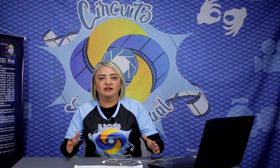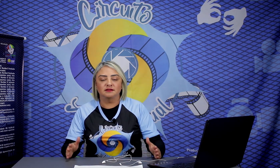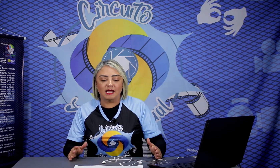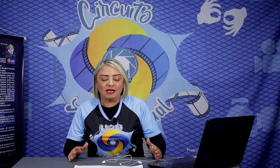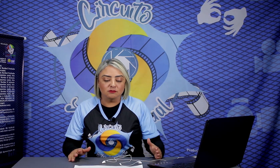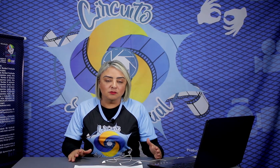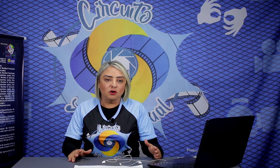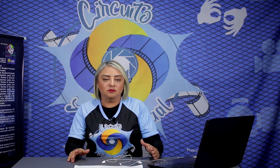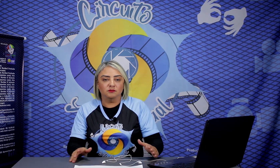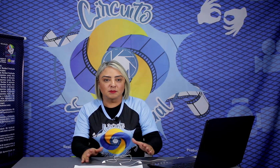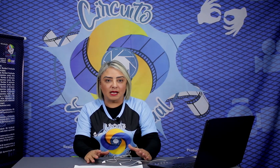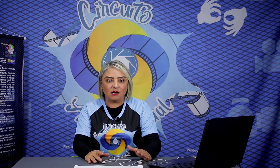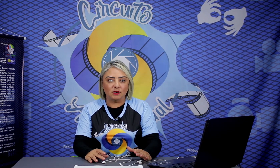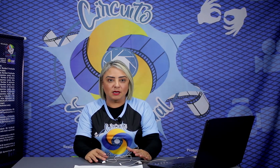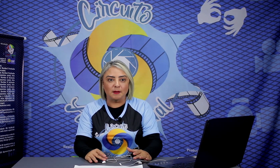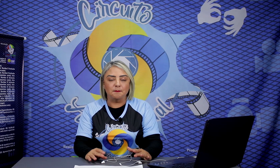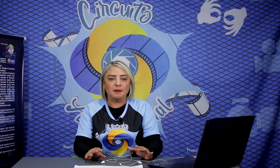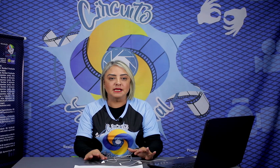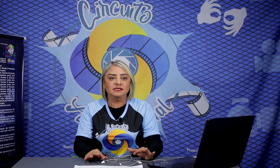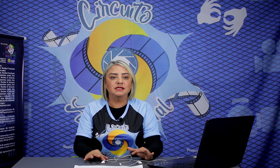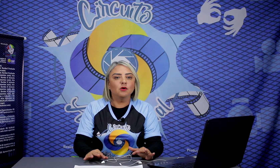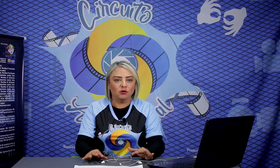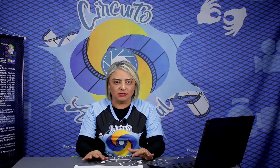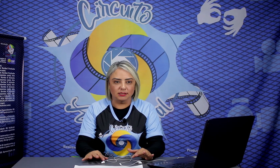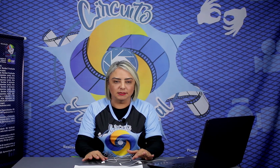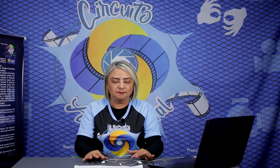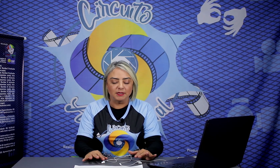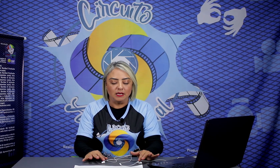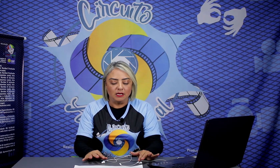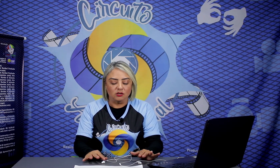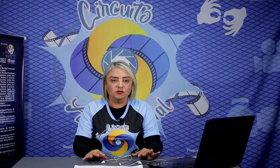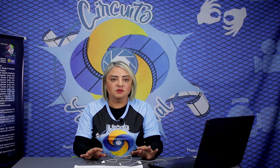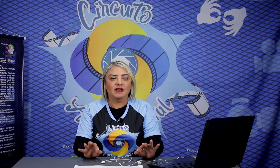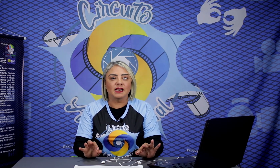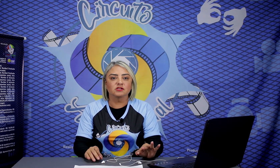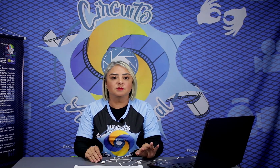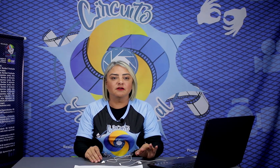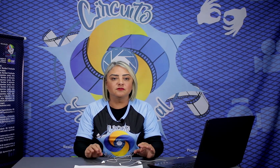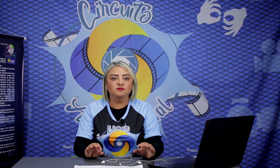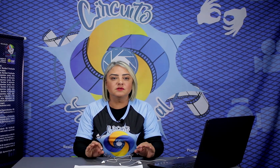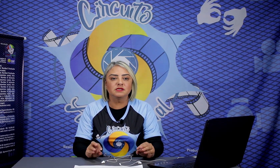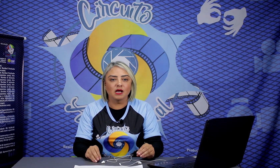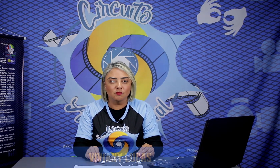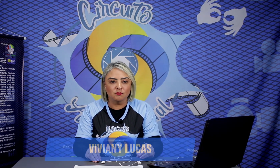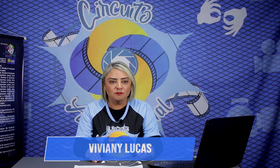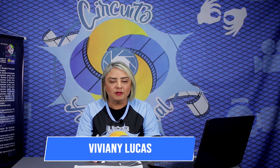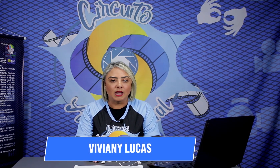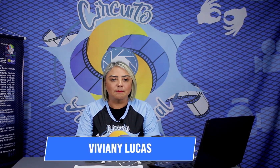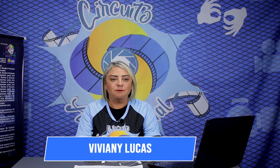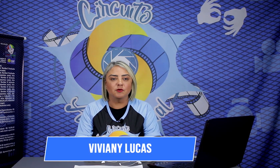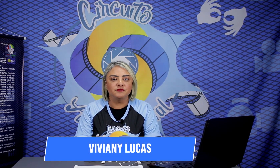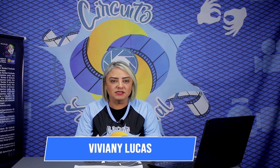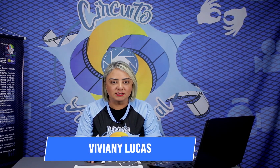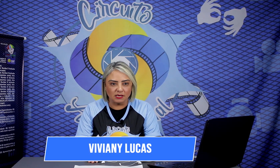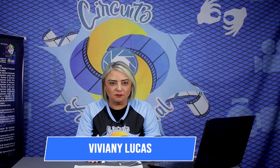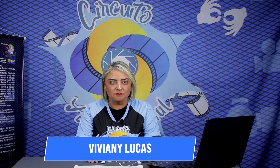entrar numa aula mais teórica. Nós vamos falar sobre a função, a profissão e